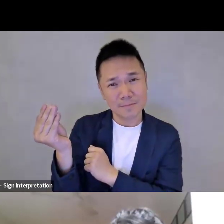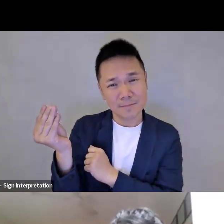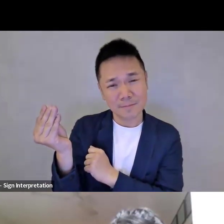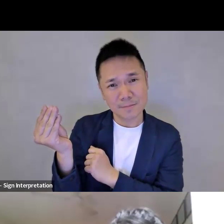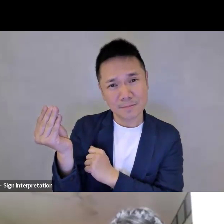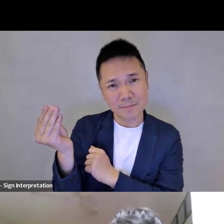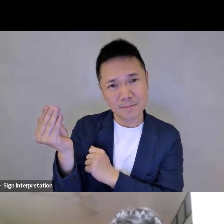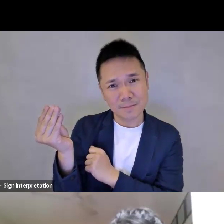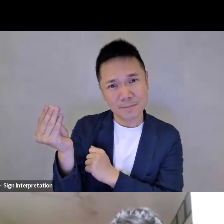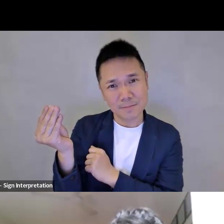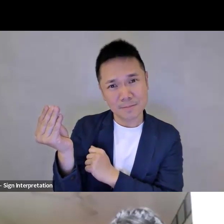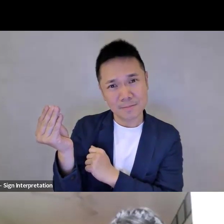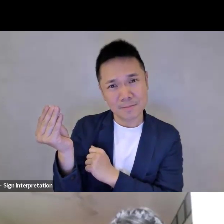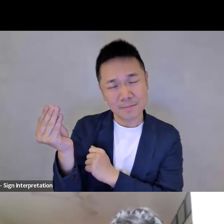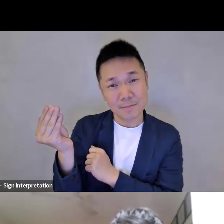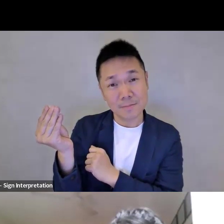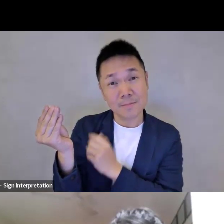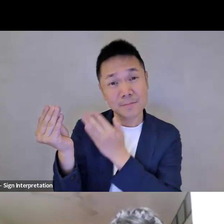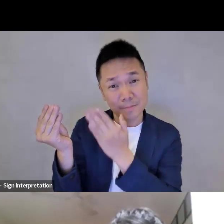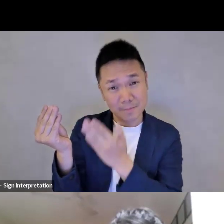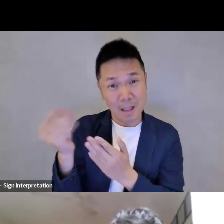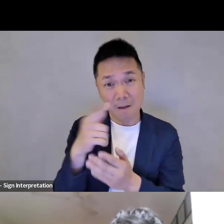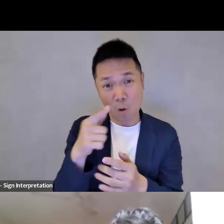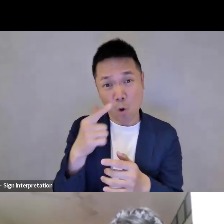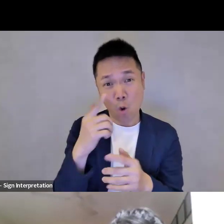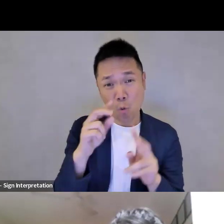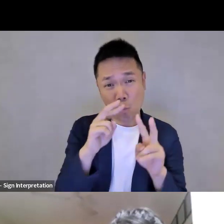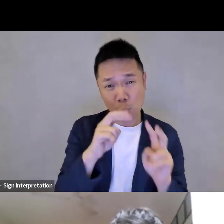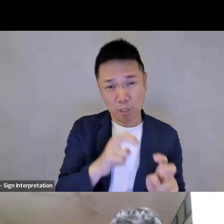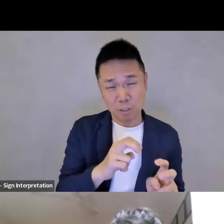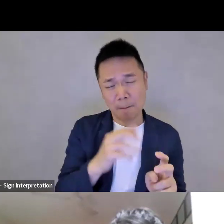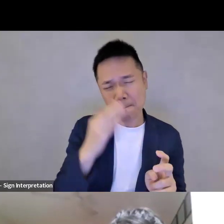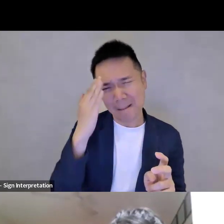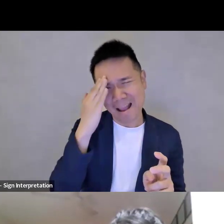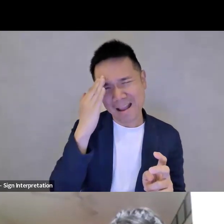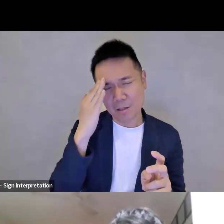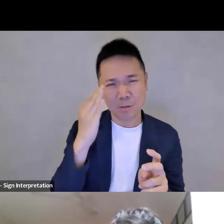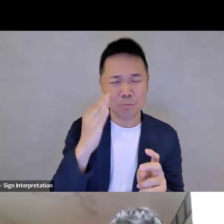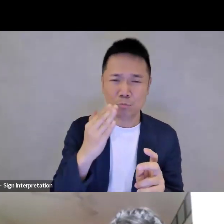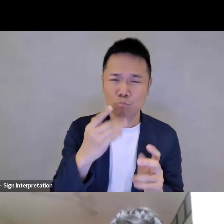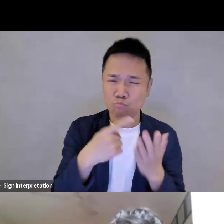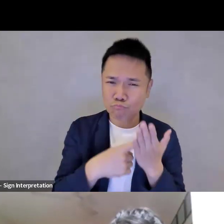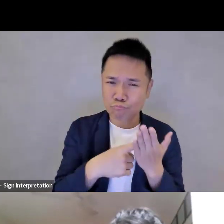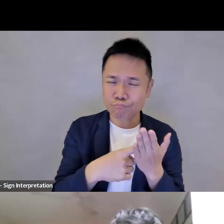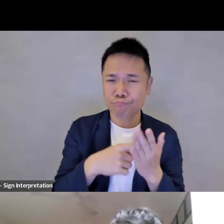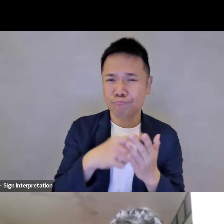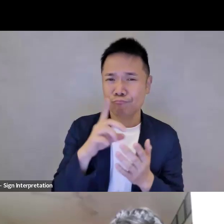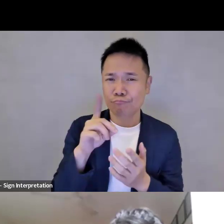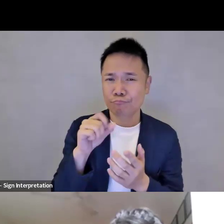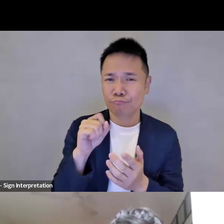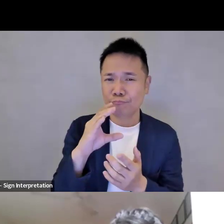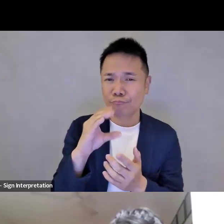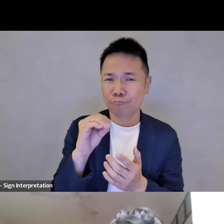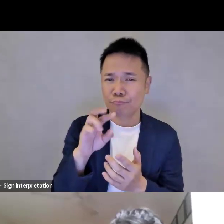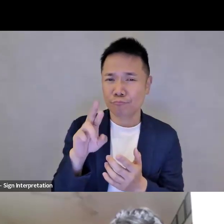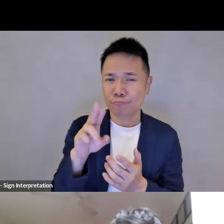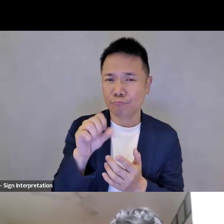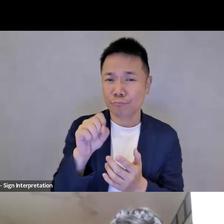我想呢，我会把这个纪念品在一直在我的这个厨房里面。